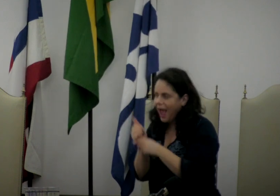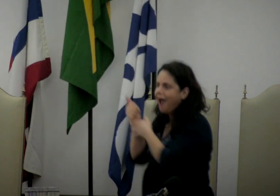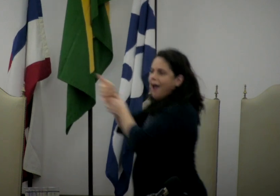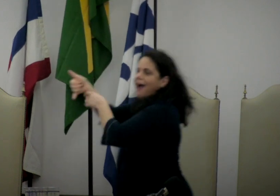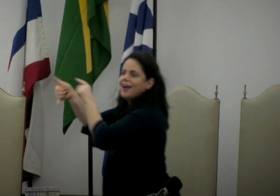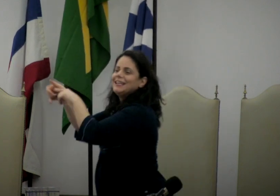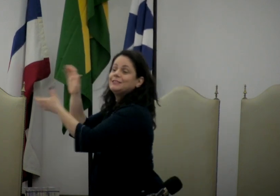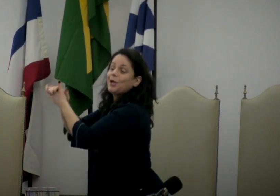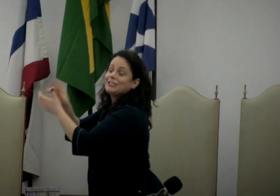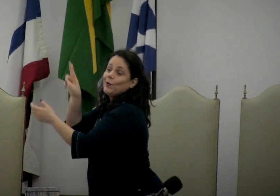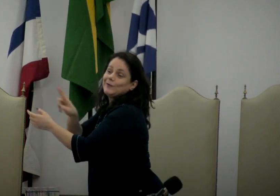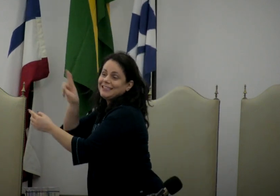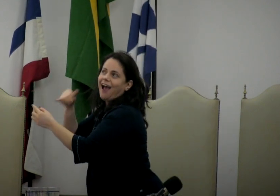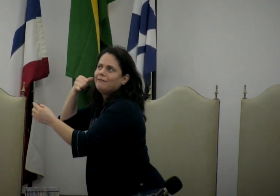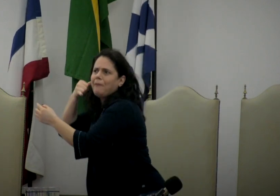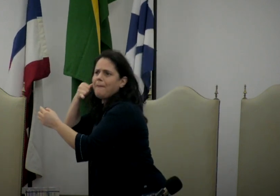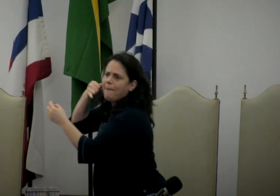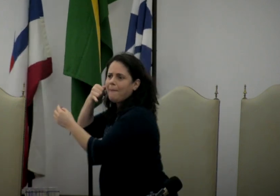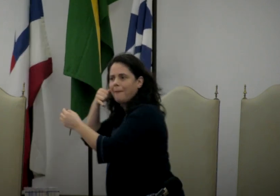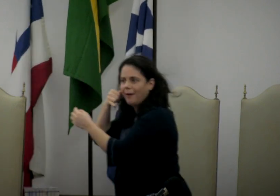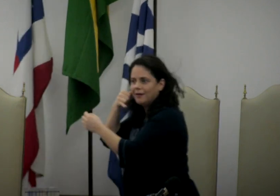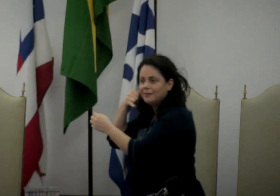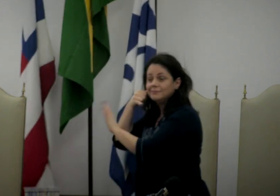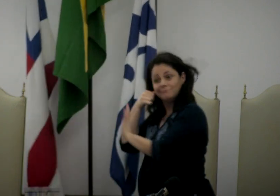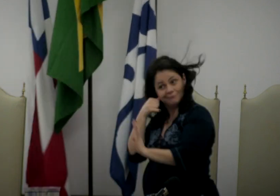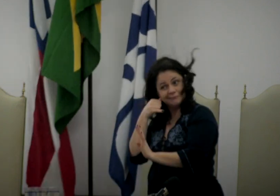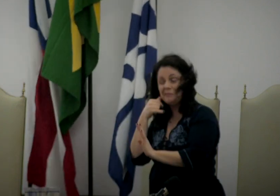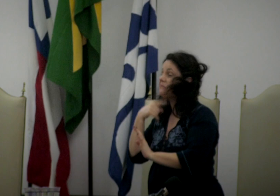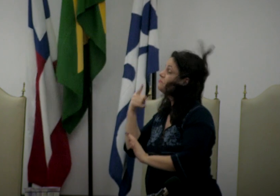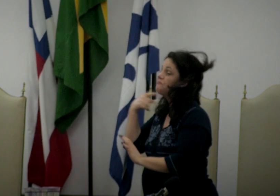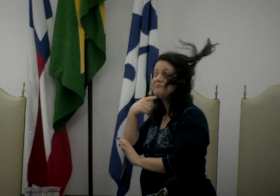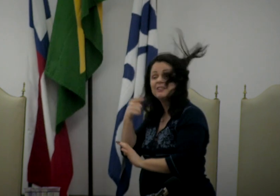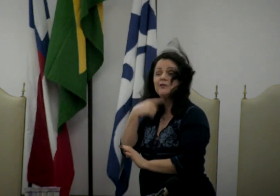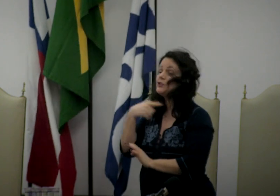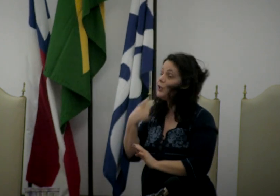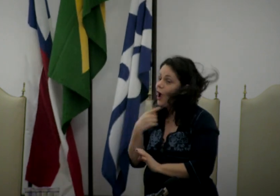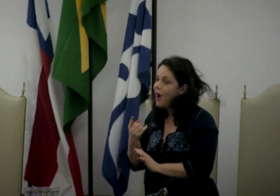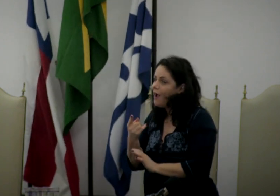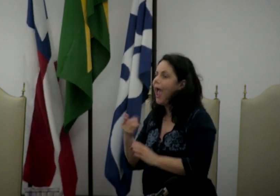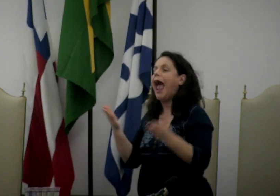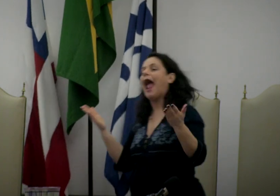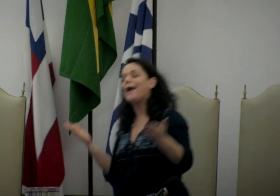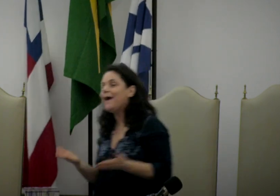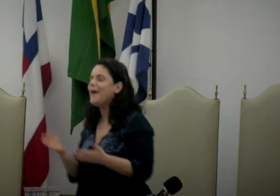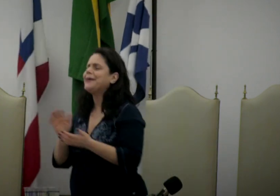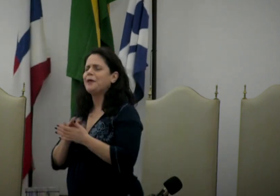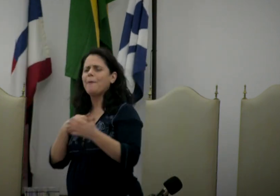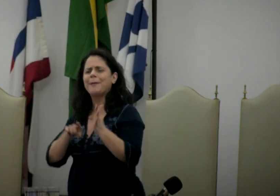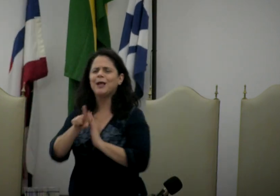dessas tentativas da esposa utilizar o telefone, de utilizar um aparelho auditivo, ele acabou inventando o